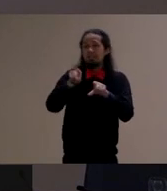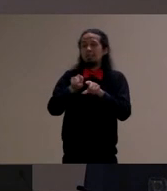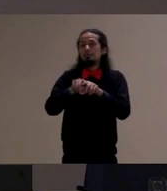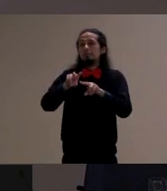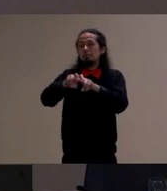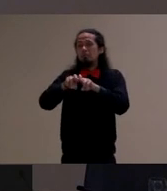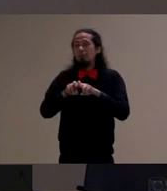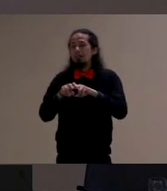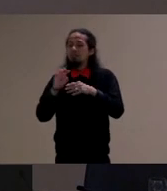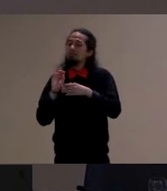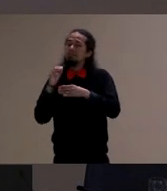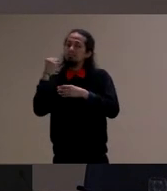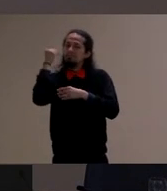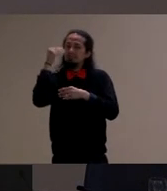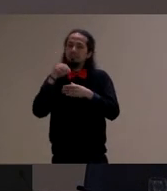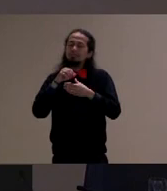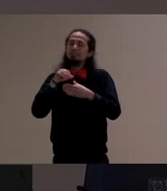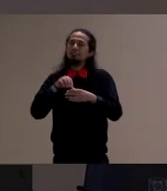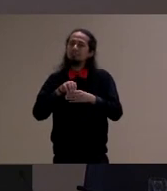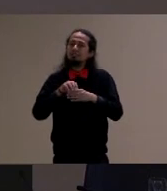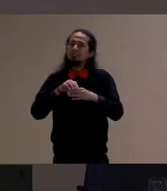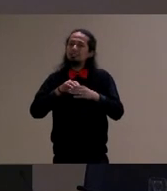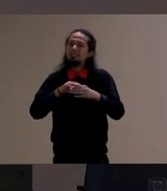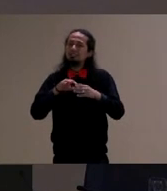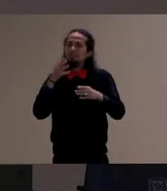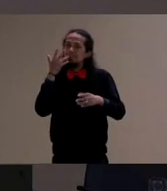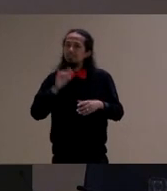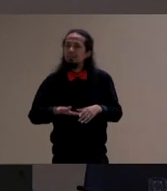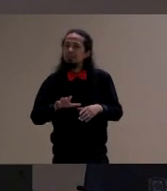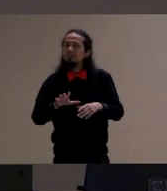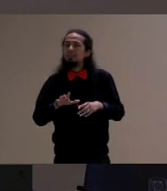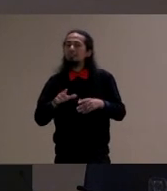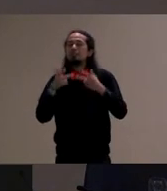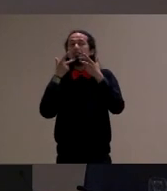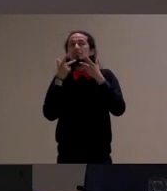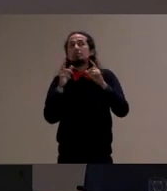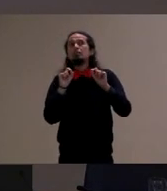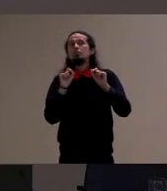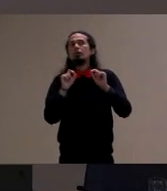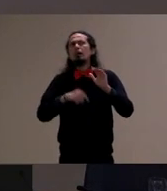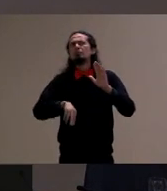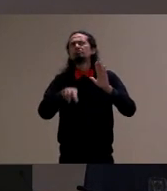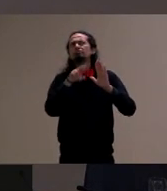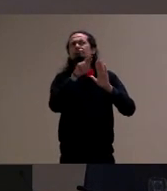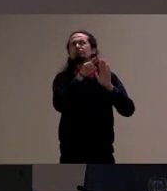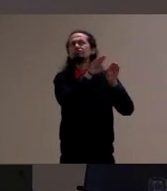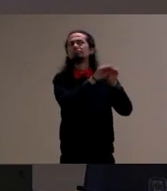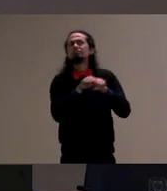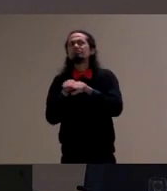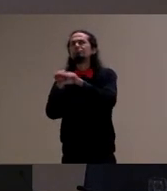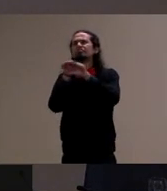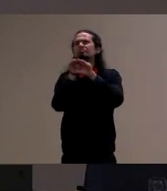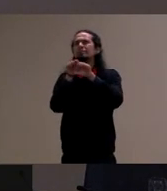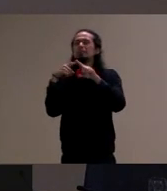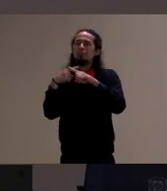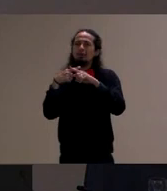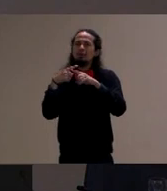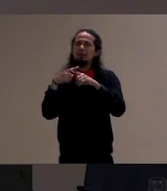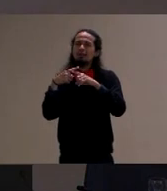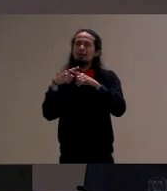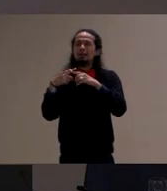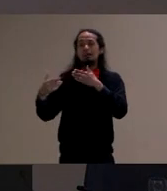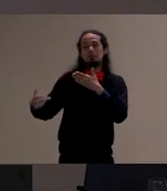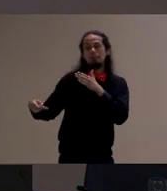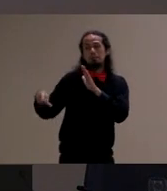conta o tensionamento entre o que é normativo né porque é próprio da educação